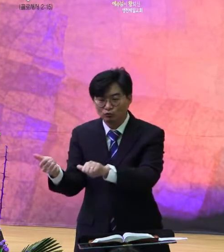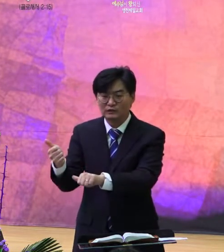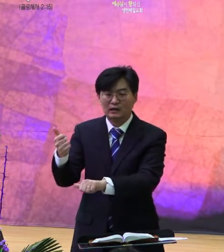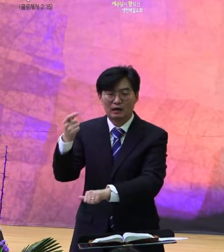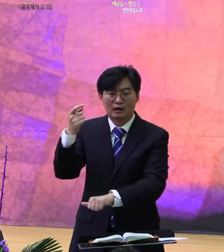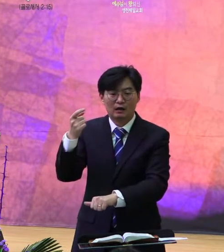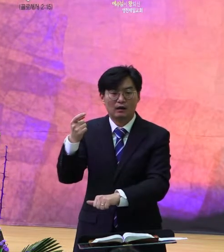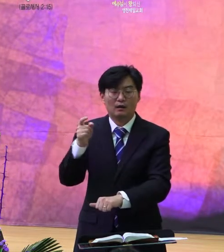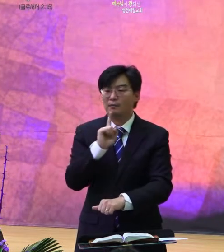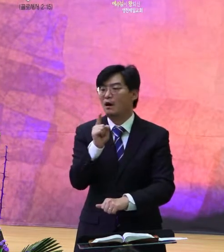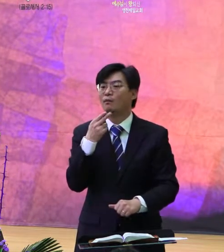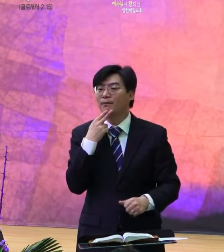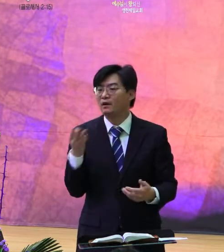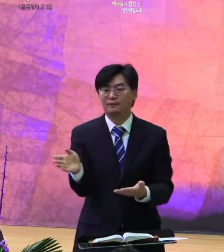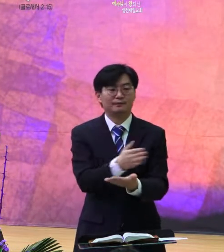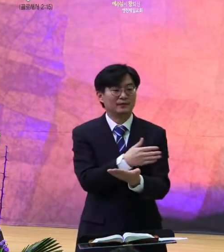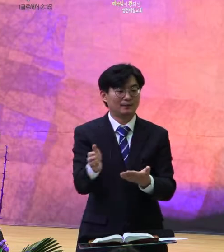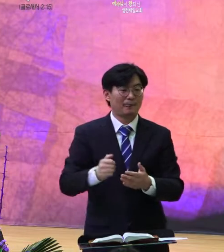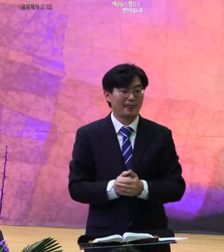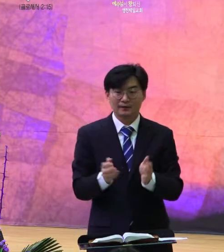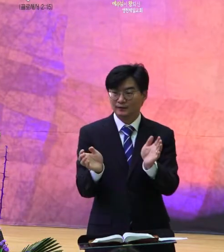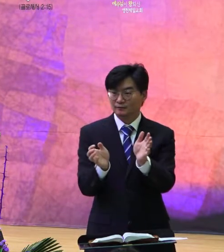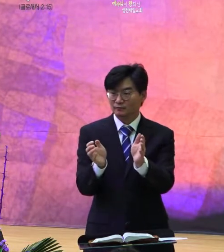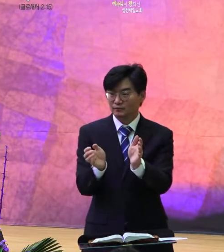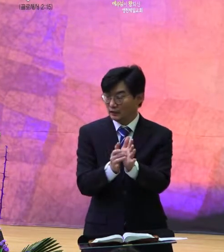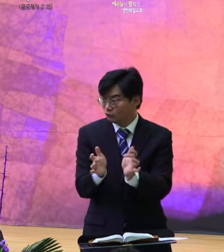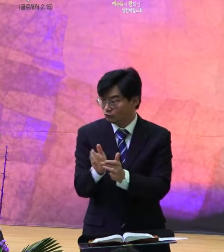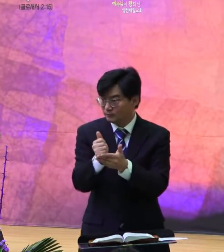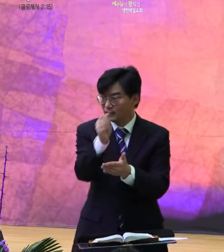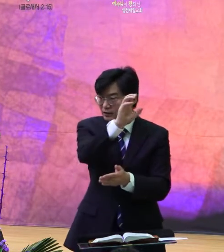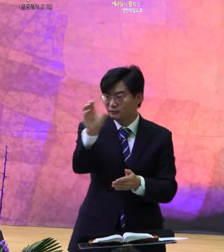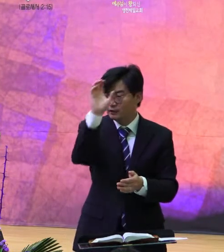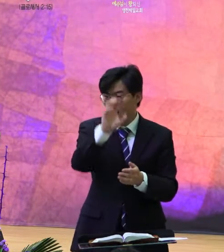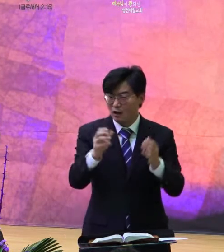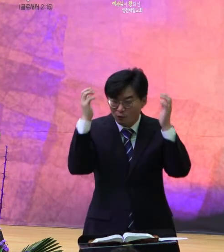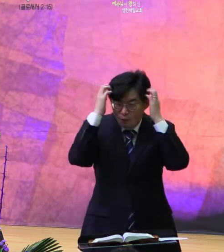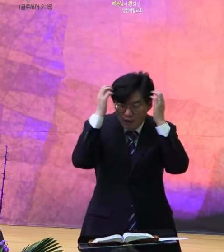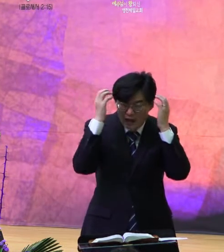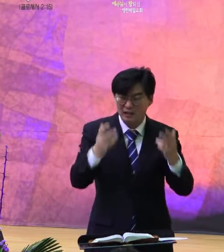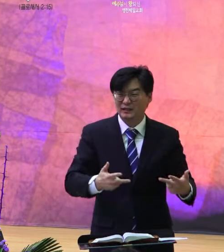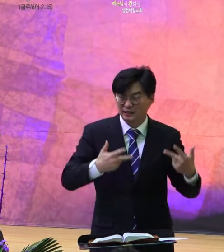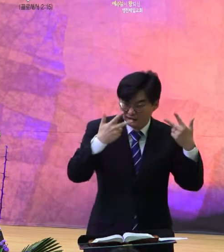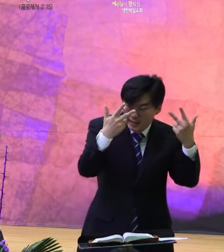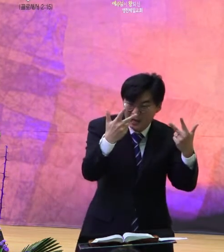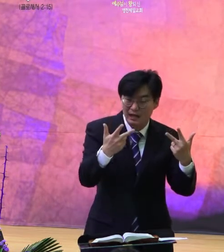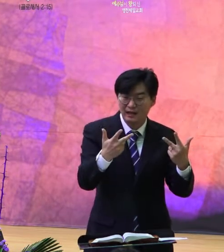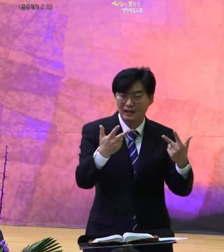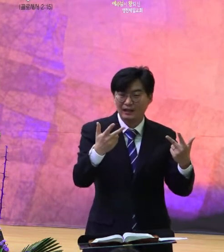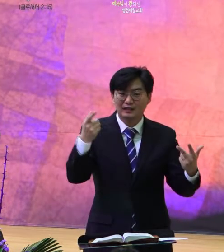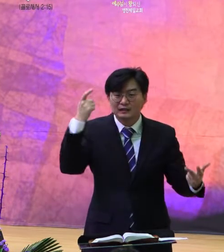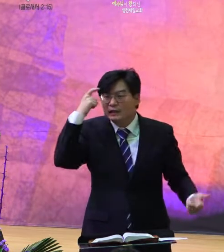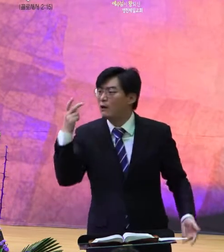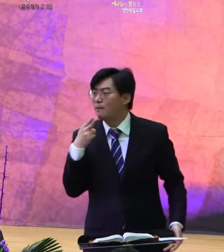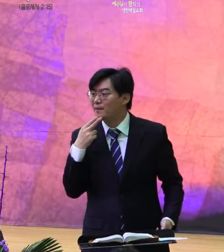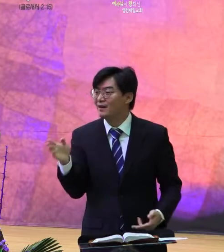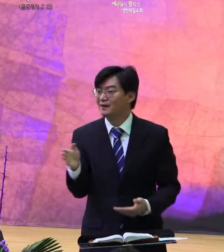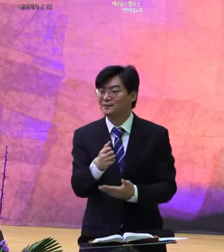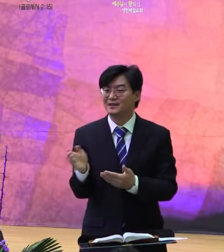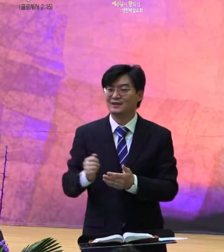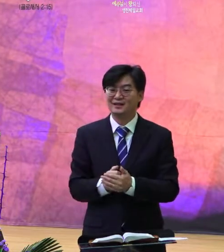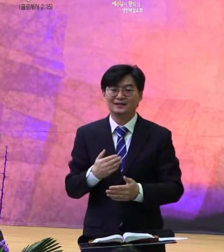있습니다. 십자가의 고난과 십자가의 희생과 섬김과는 관계없이